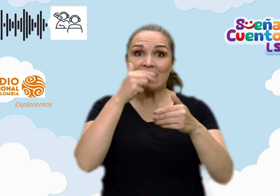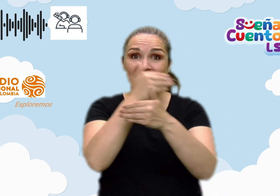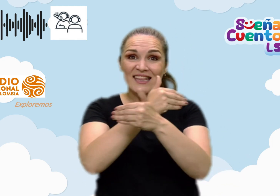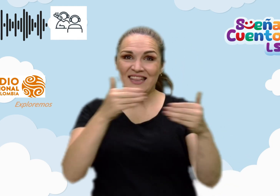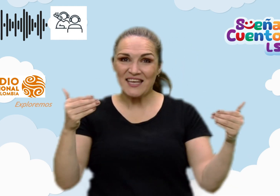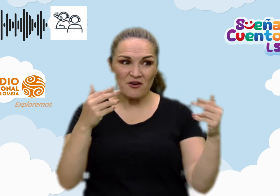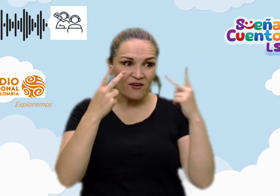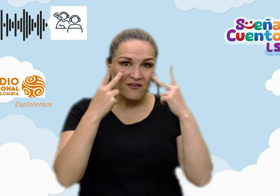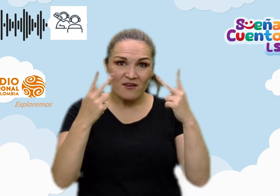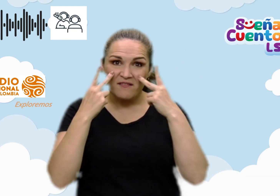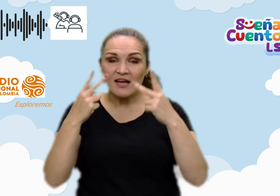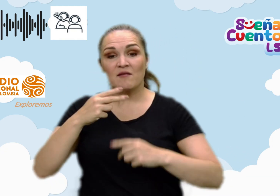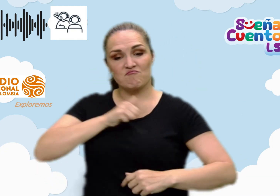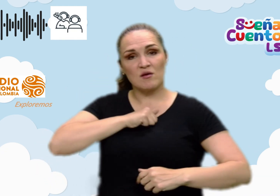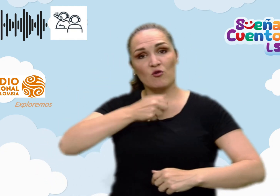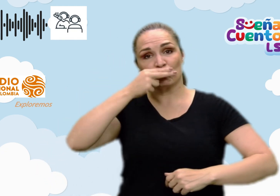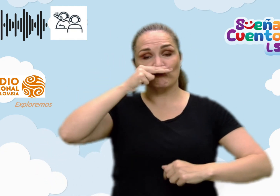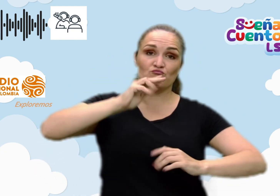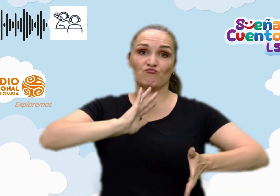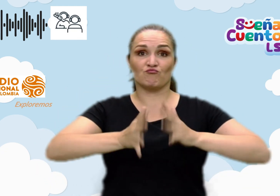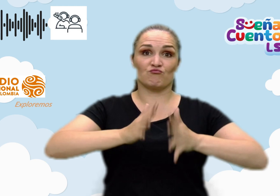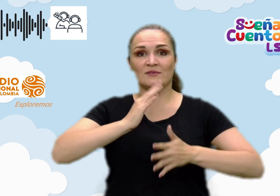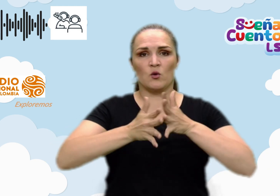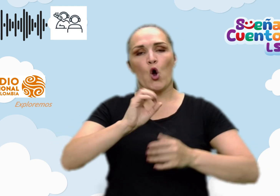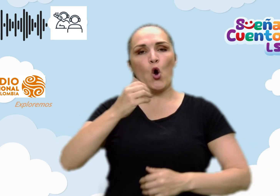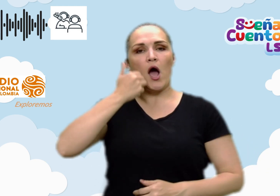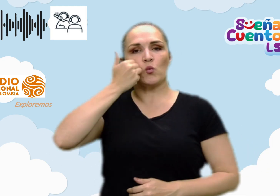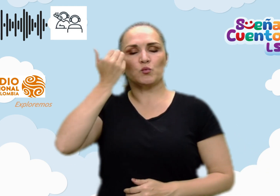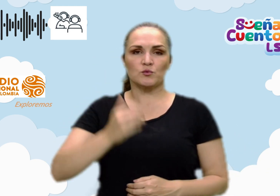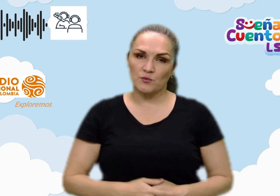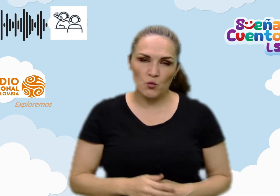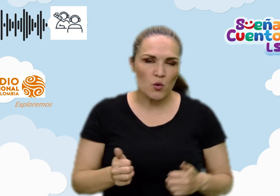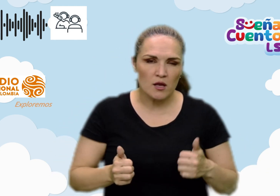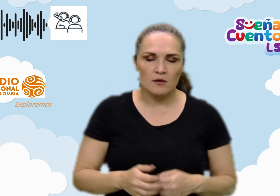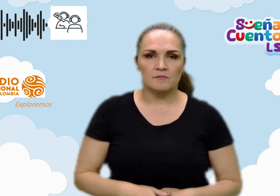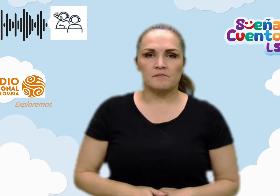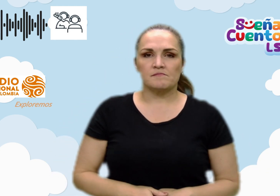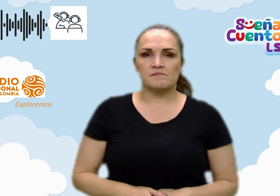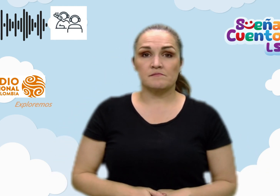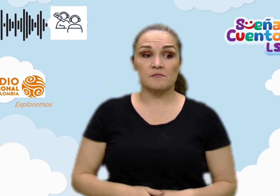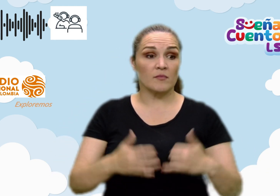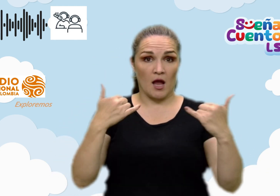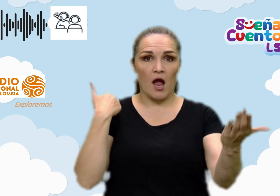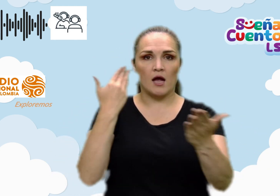¿Hay niños? ¿En algún momento se ven niños que estén narrando estos cuentos con la lengua de señas o son solo